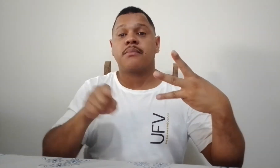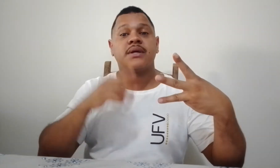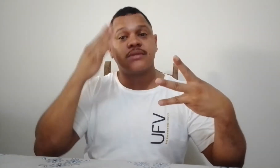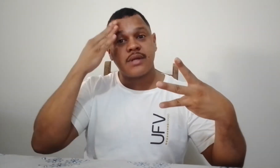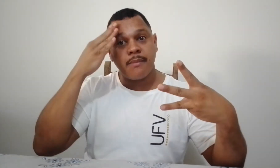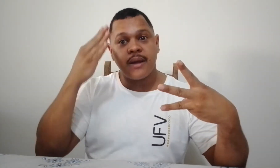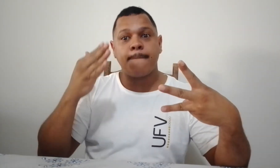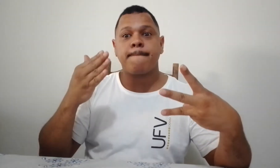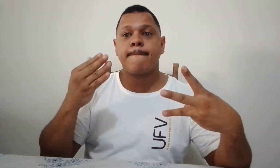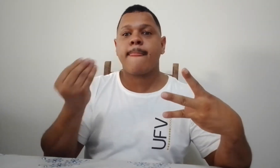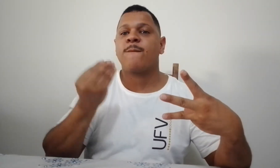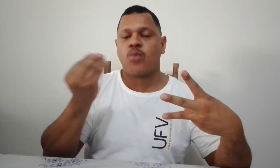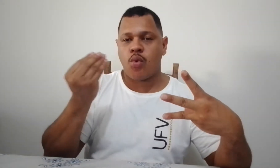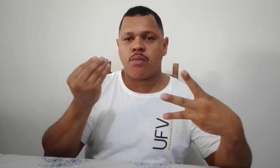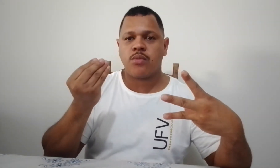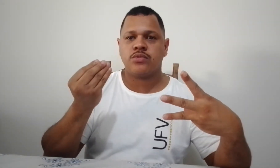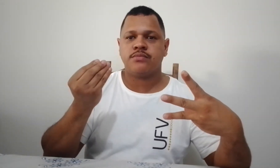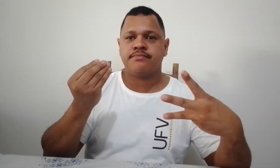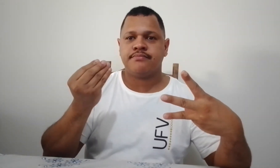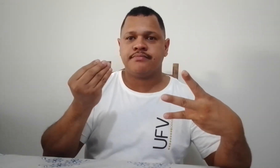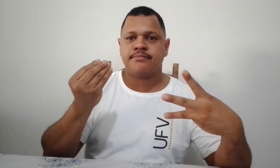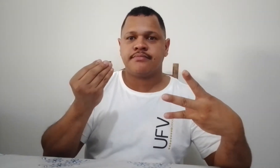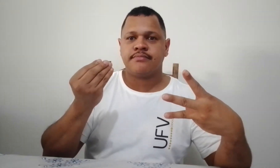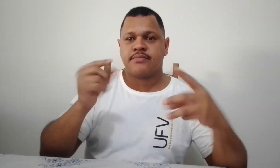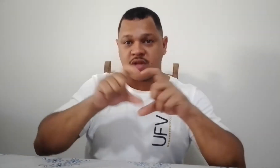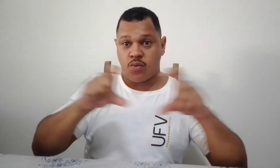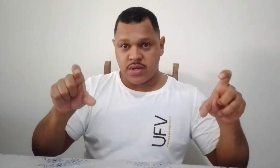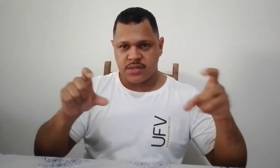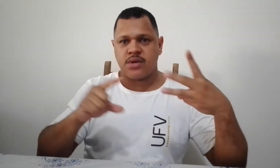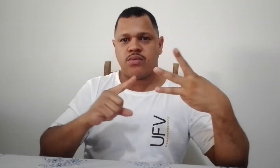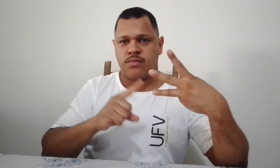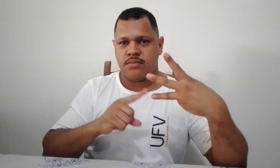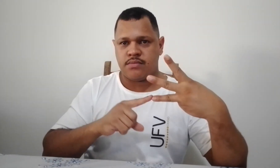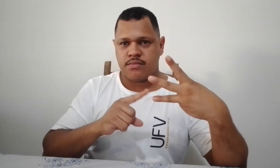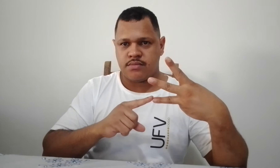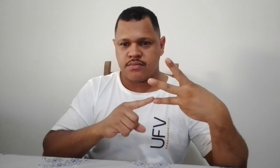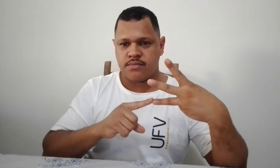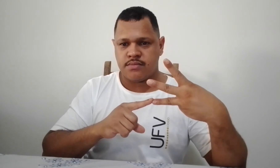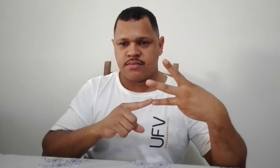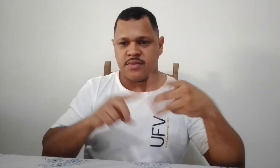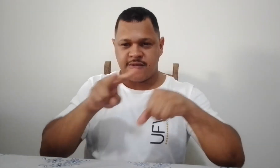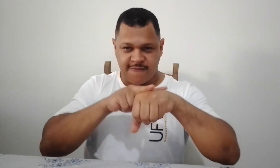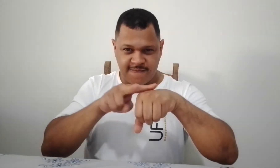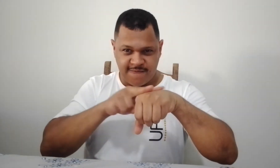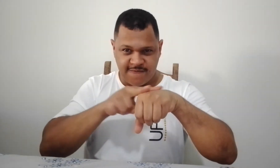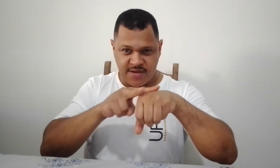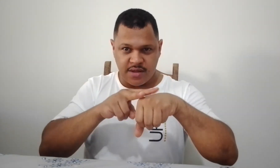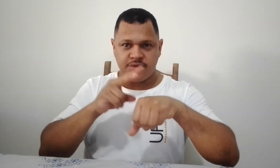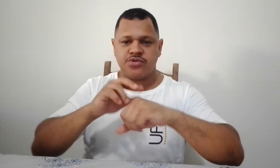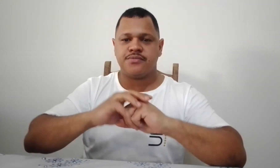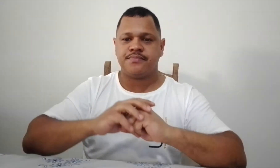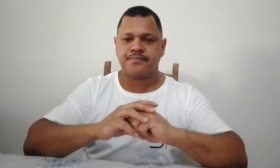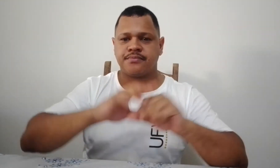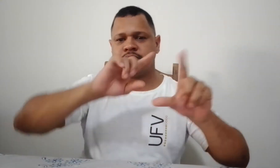parâmetros dessa equação. Dada uma situação inicial pela equação verde, a curva em verde, o que acontece se